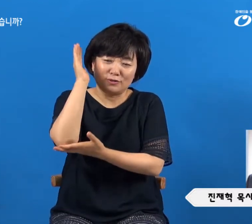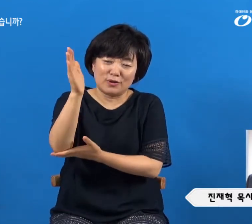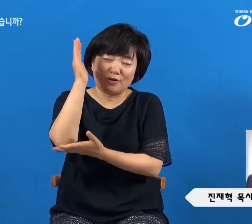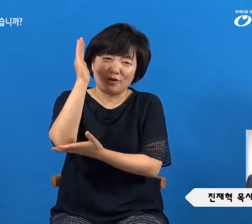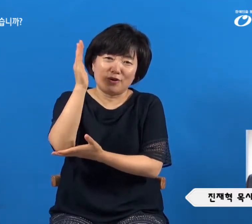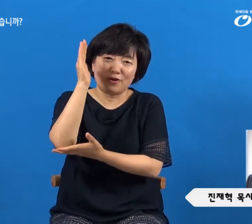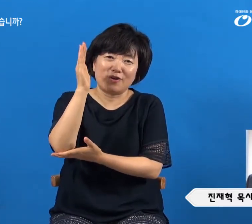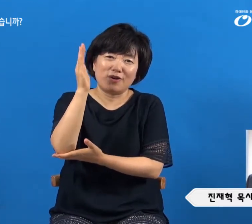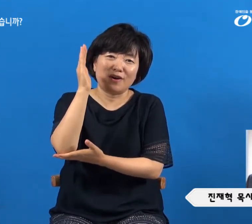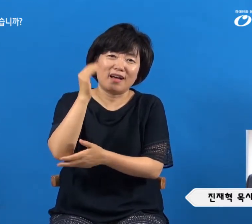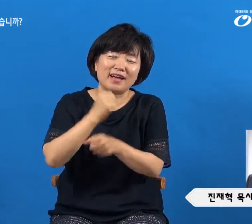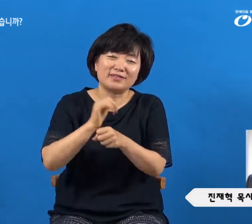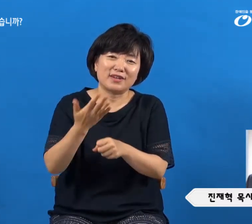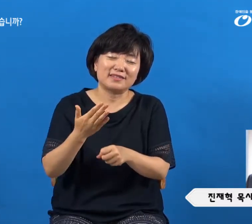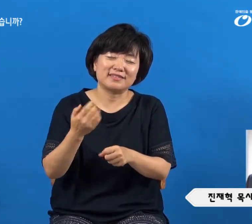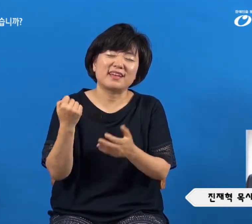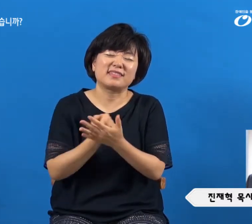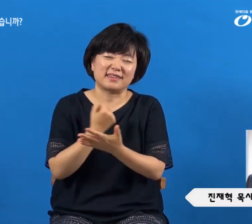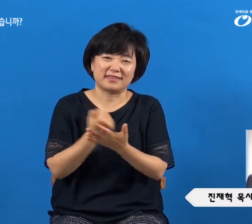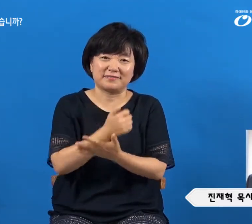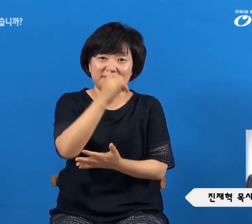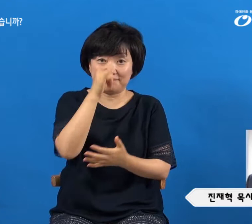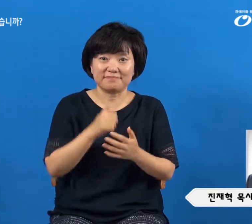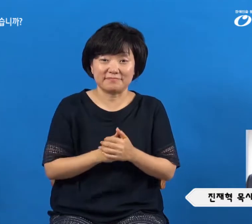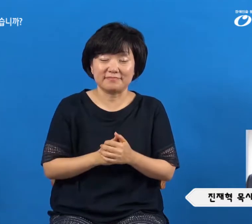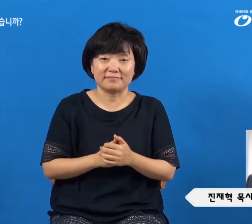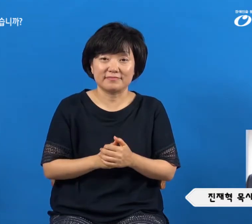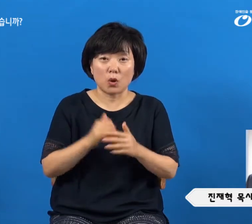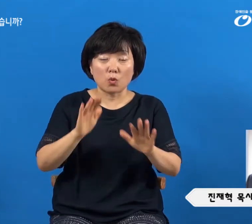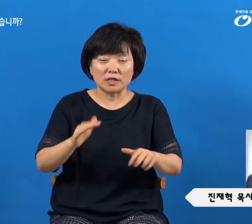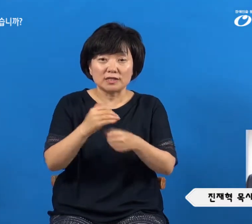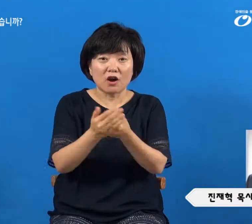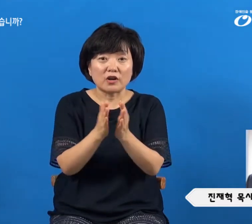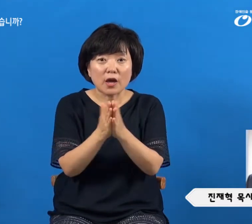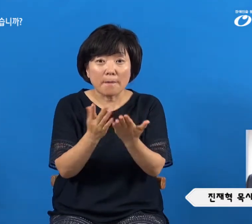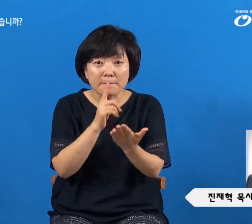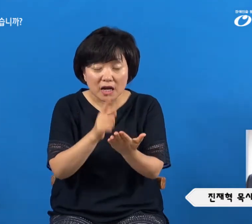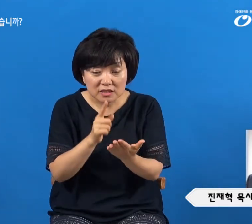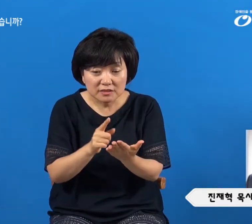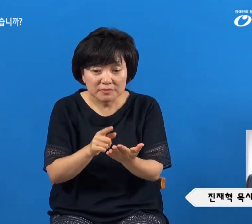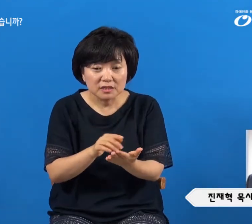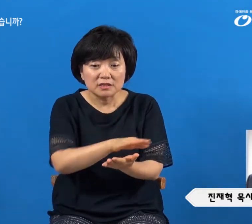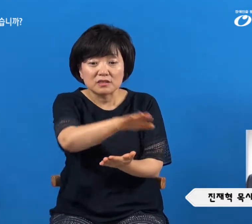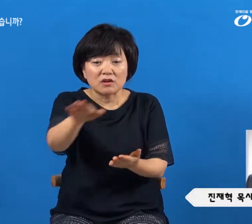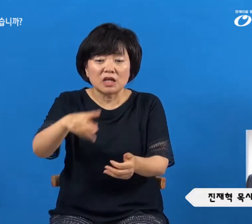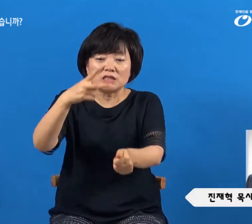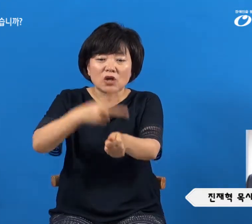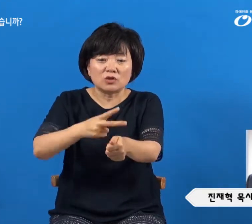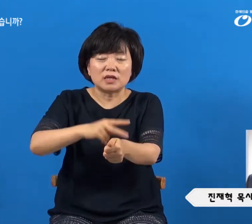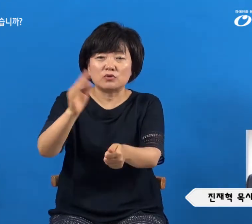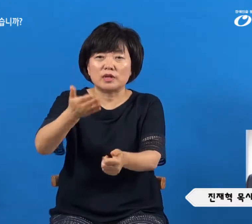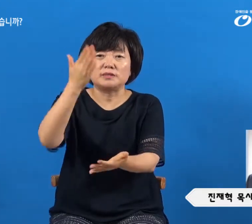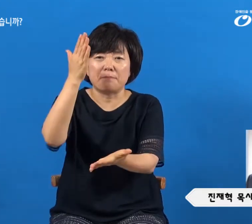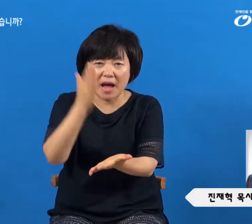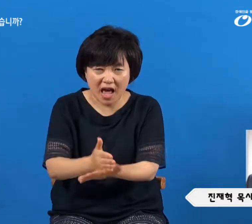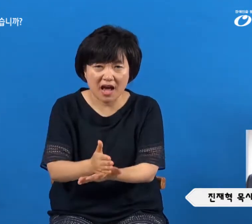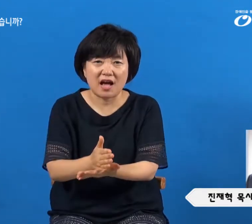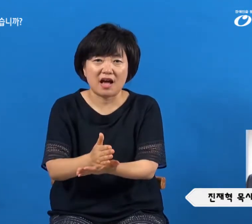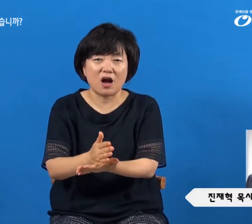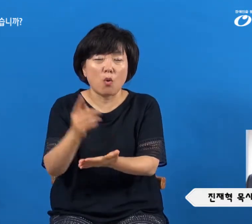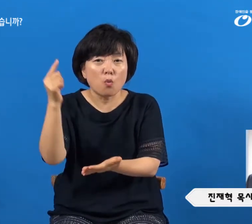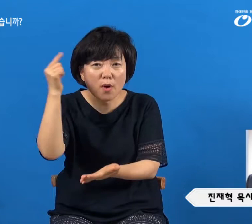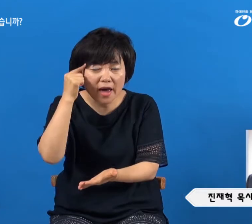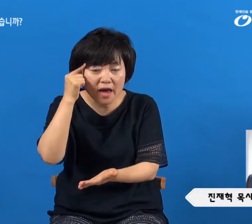부분이 있기 때문입니다. 오늘 성경은 정말 선생이 다 되려고 하지 마라.